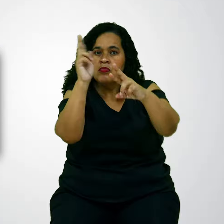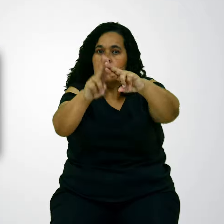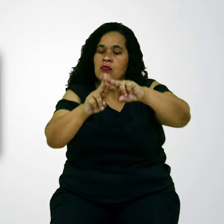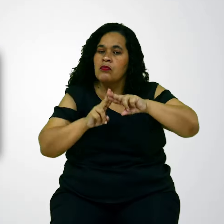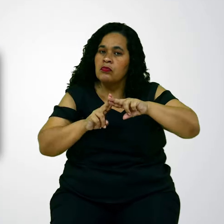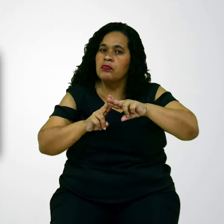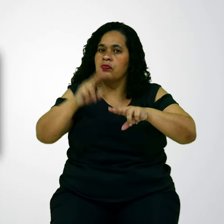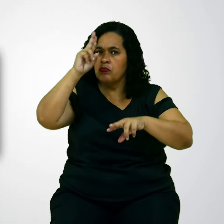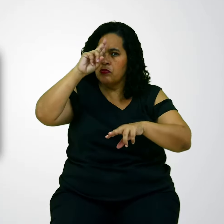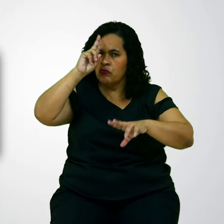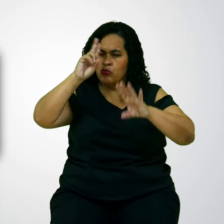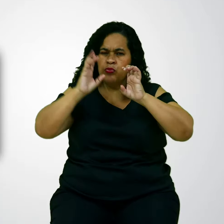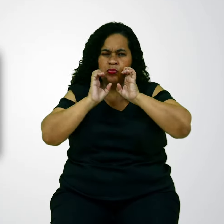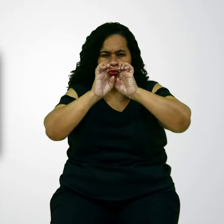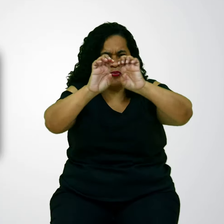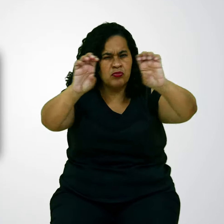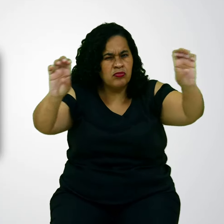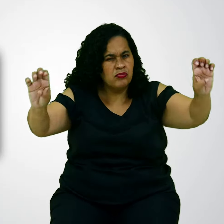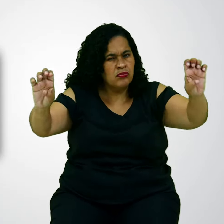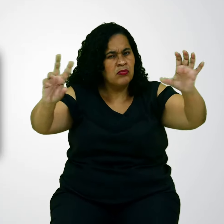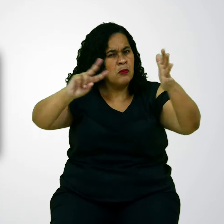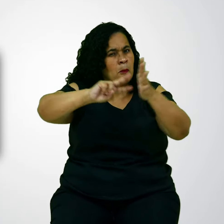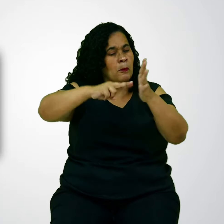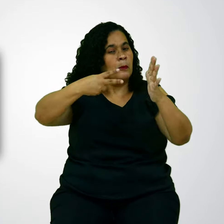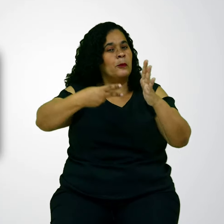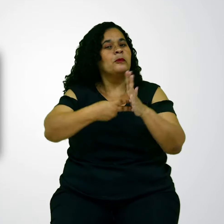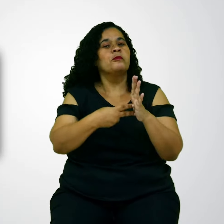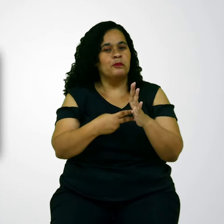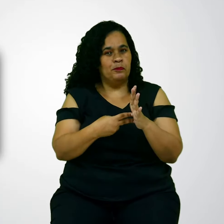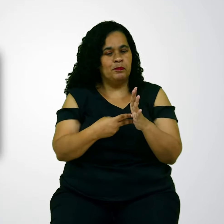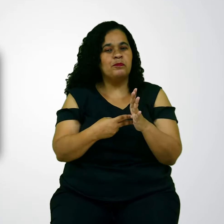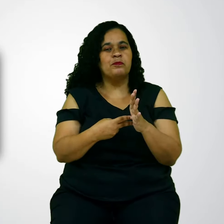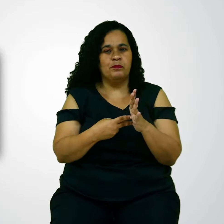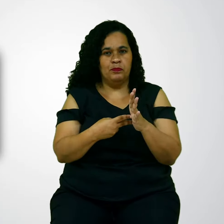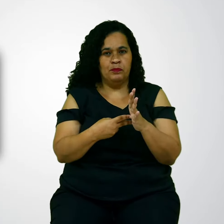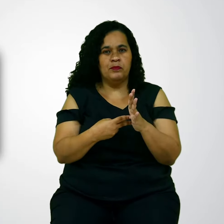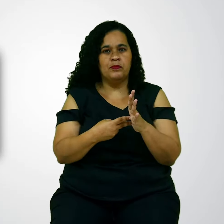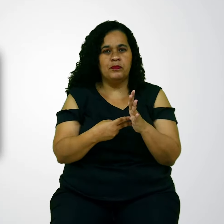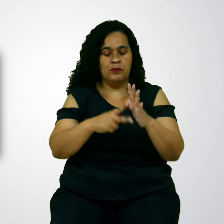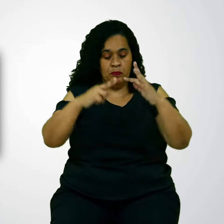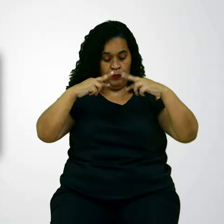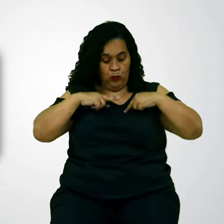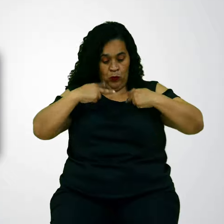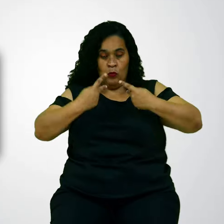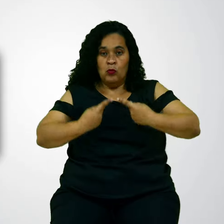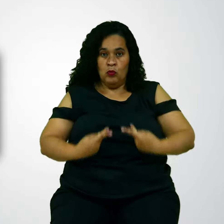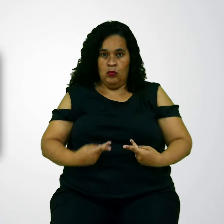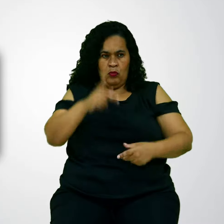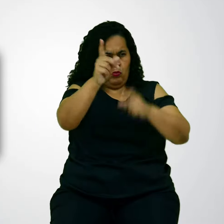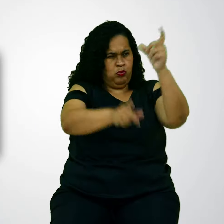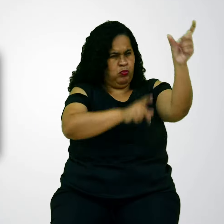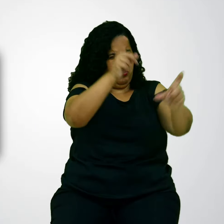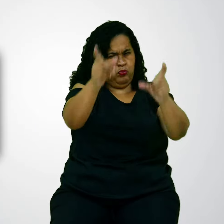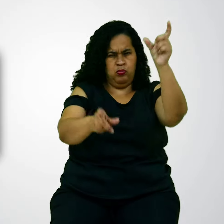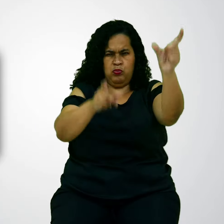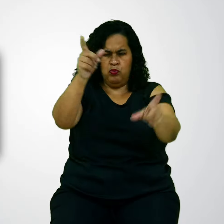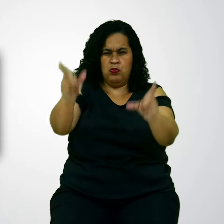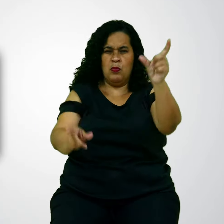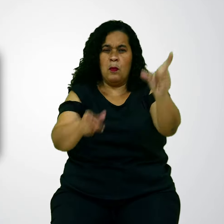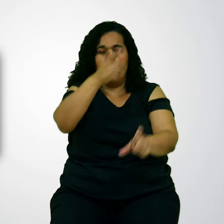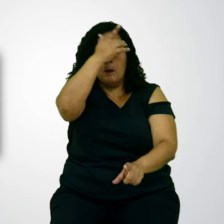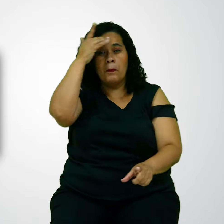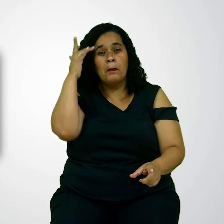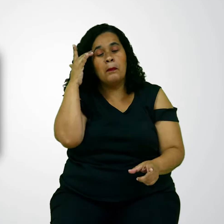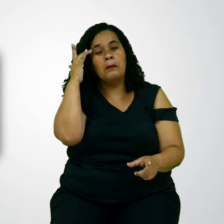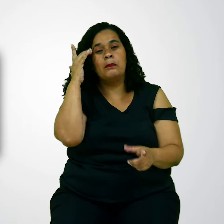Evangelho é uma história de seres humanos em fuga. Pode ver, Gênesis 3, Gênesis